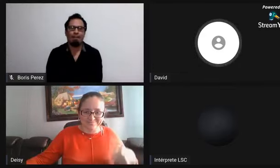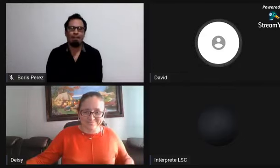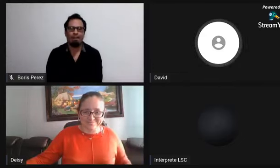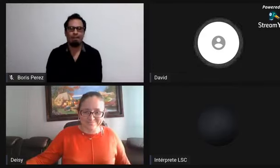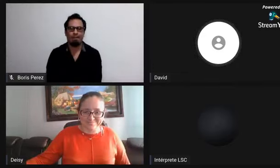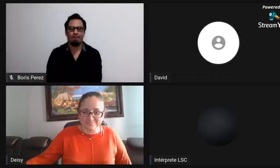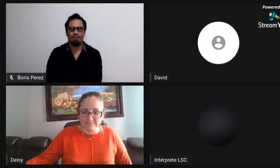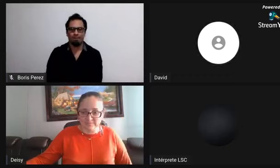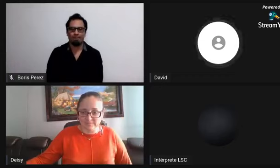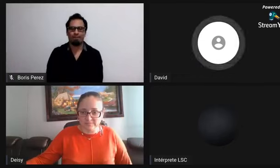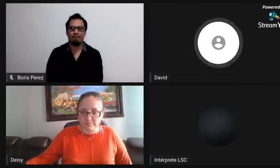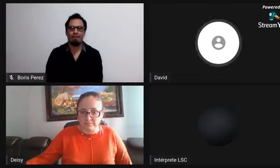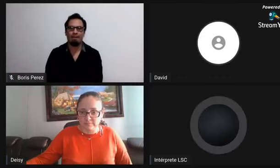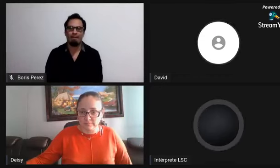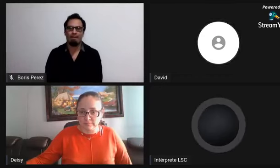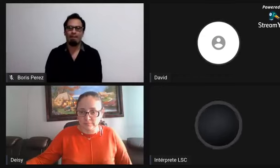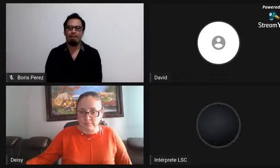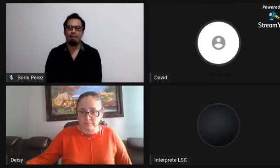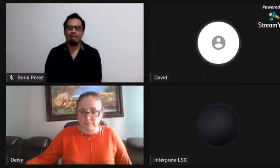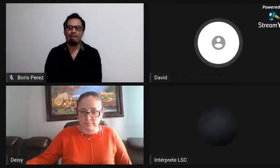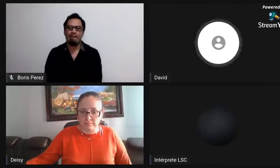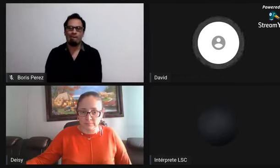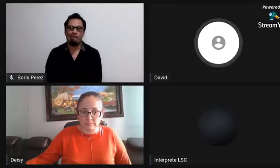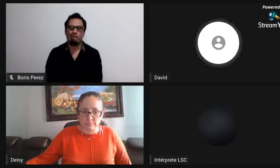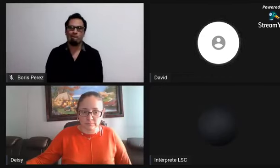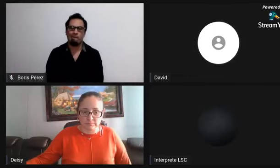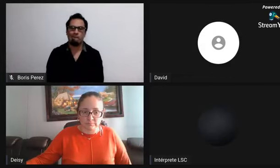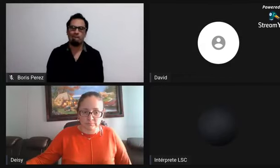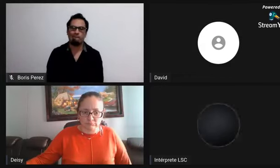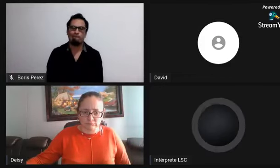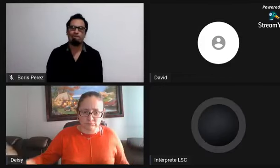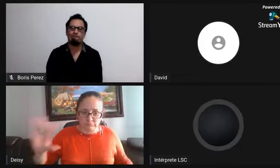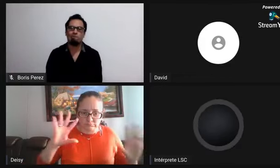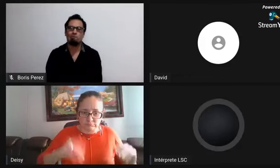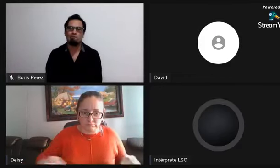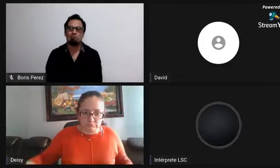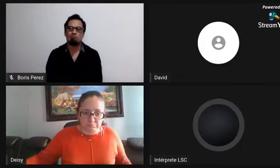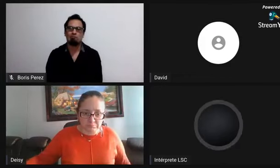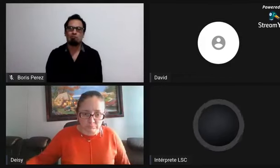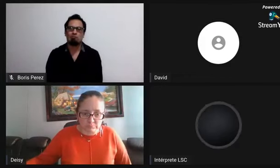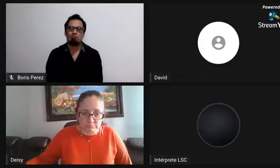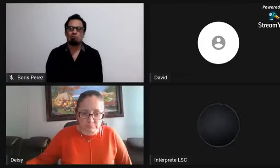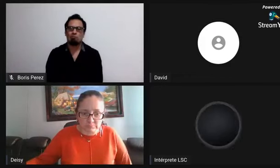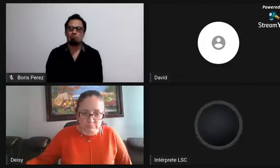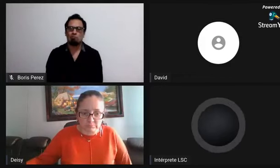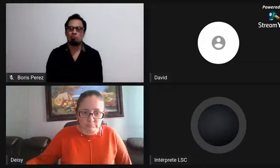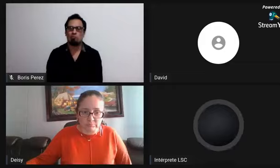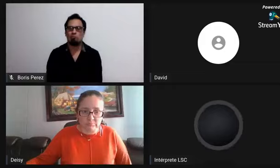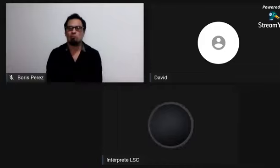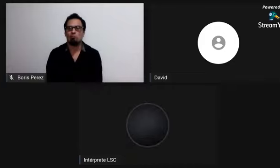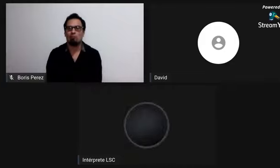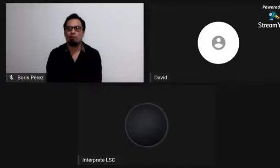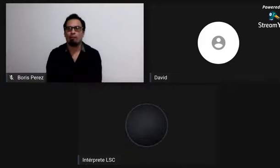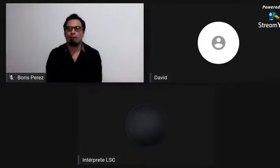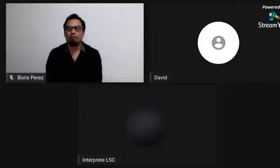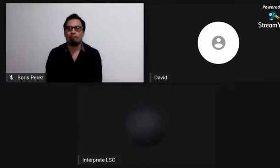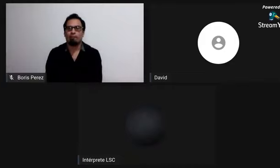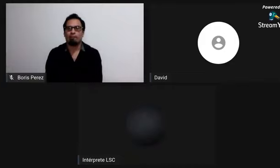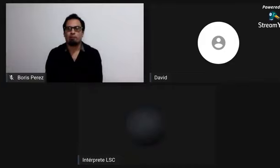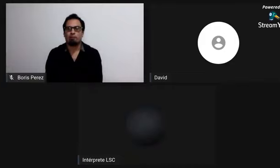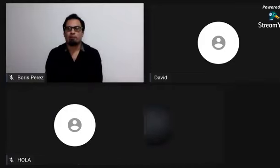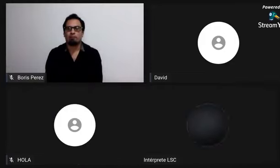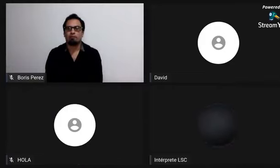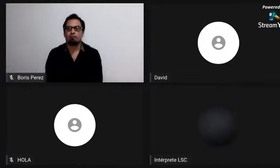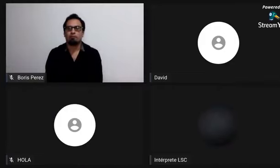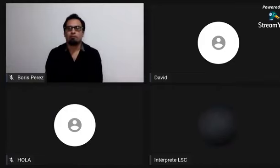Paula Santander, Muchas gracias. en la zona de la costa. Muy, muy claro. Muchas gracias. ¿Cómo salgo de acá? Hola.